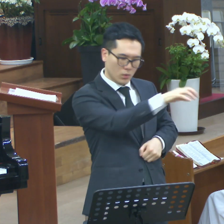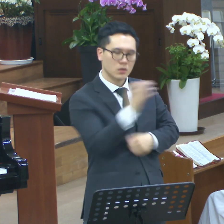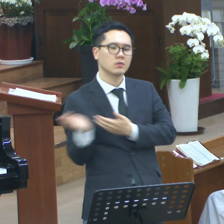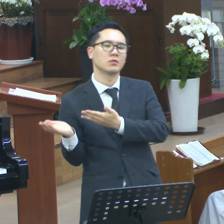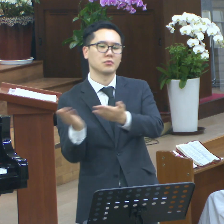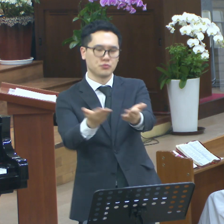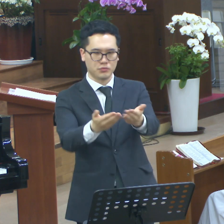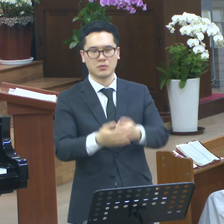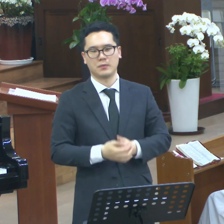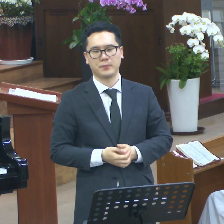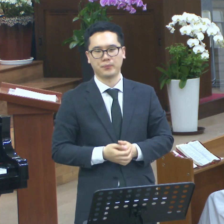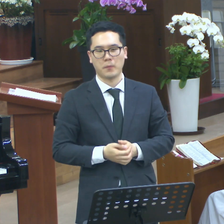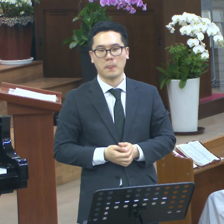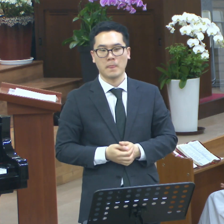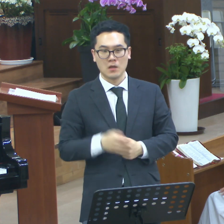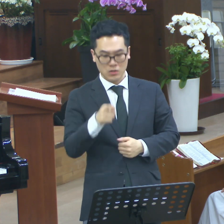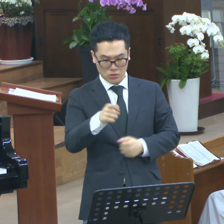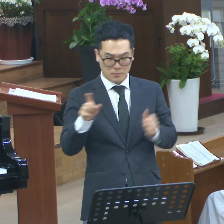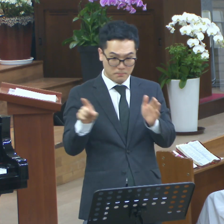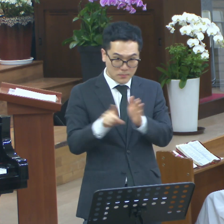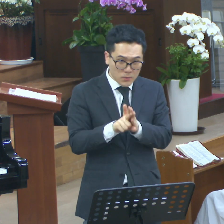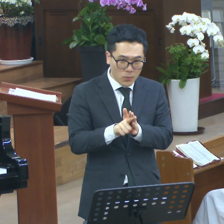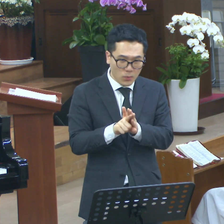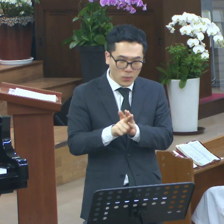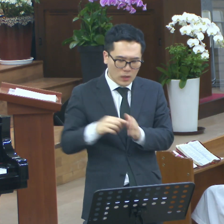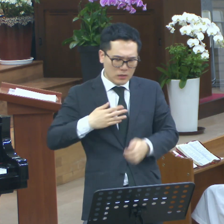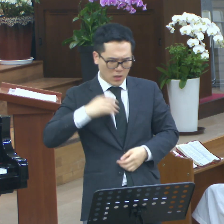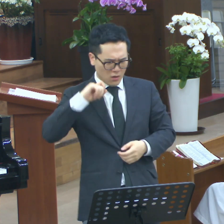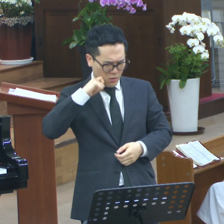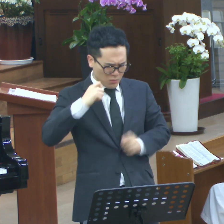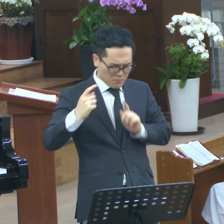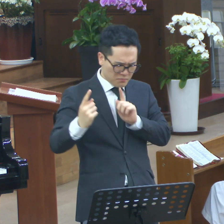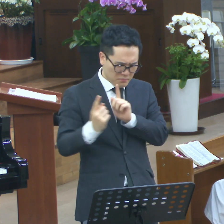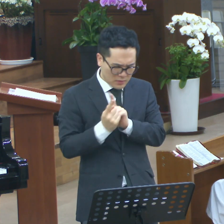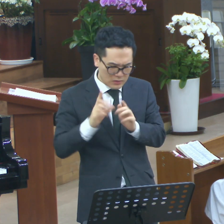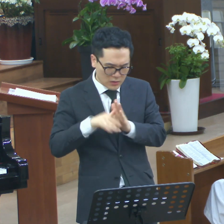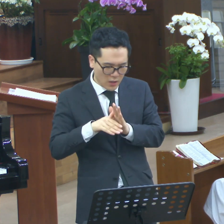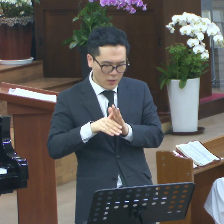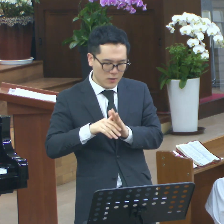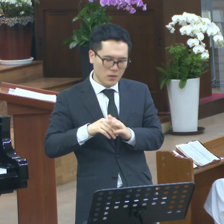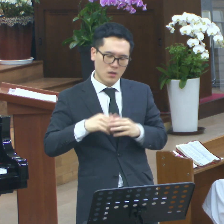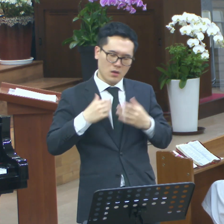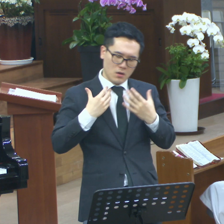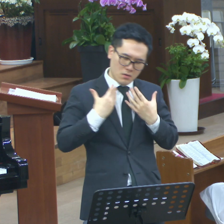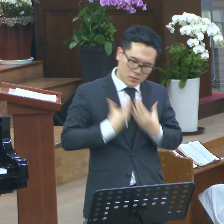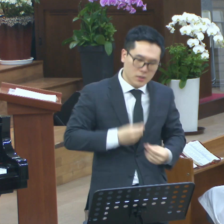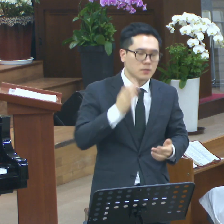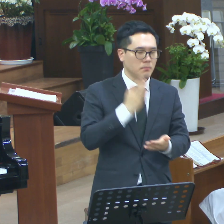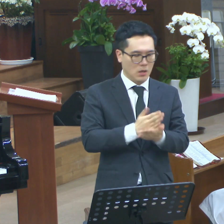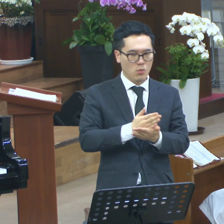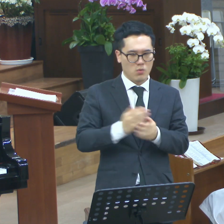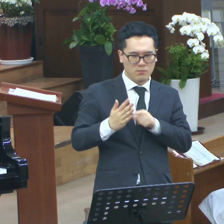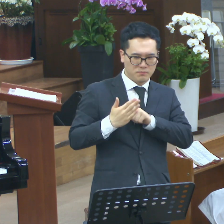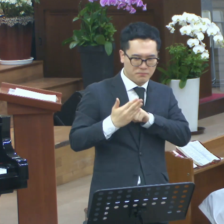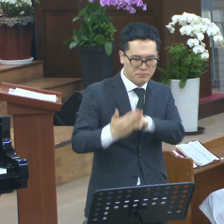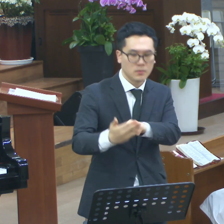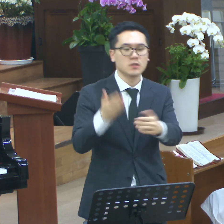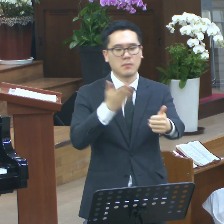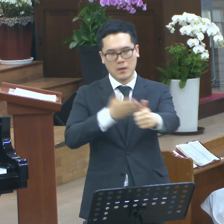힘을 주실 거라고 믿고 그 어려움에 굴하지 말고 앞으로 나아가는 성도들이 되시기를 바랍니다. 50절